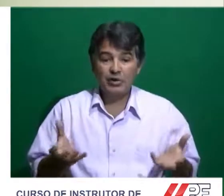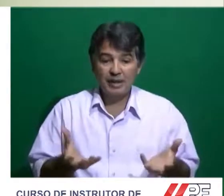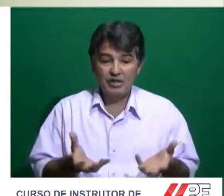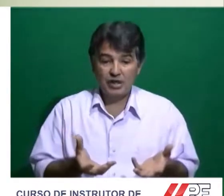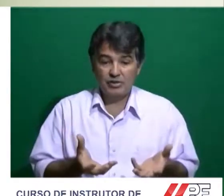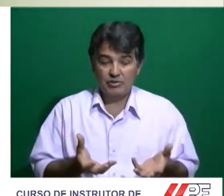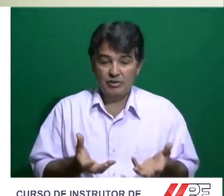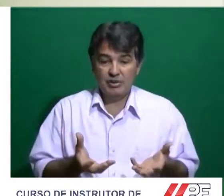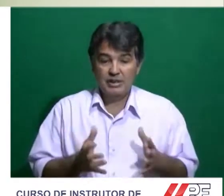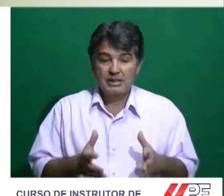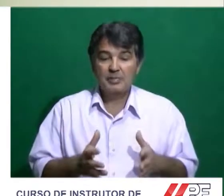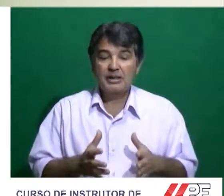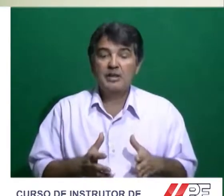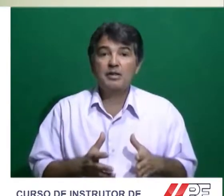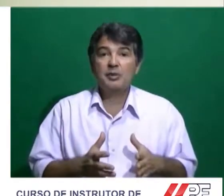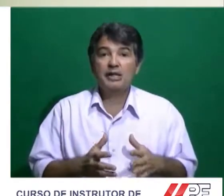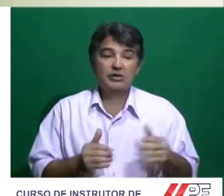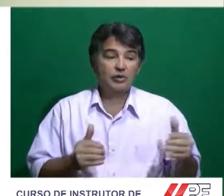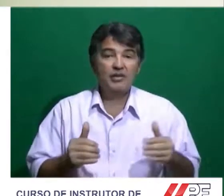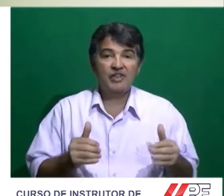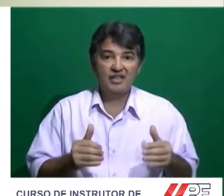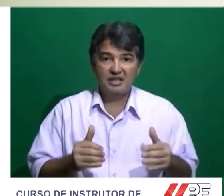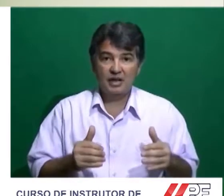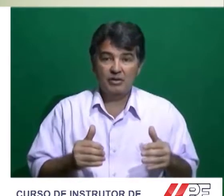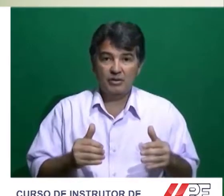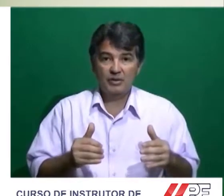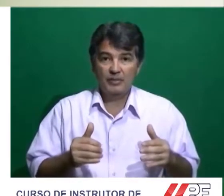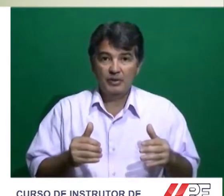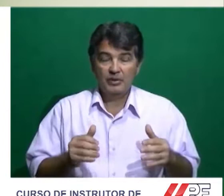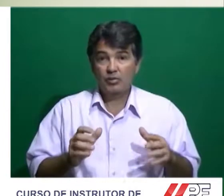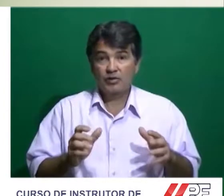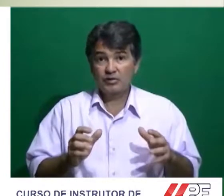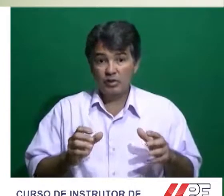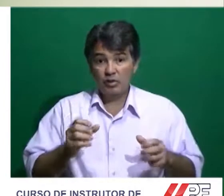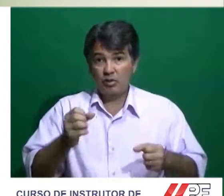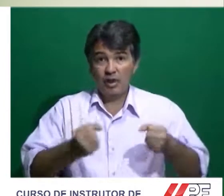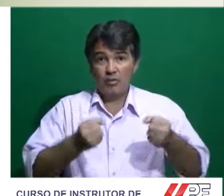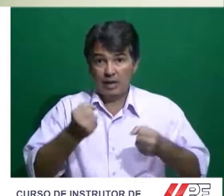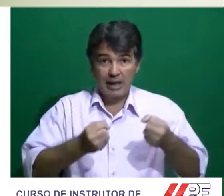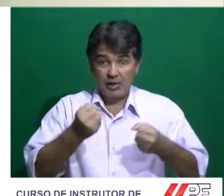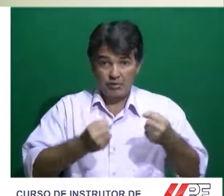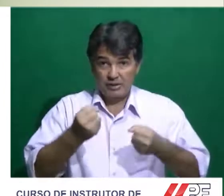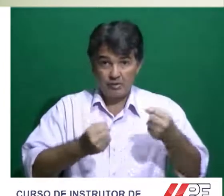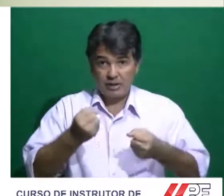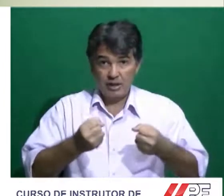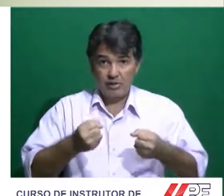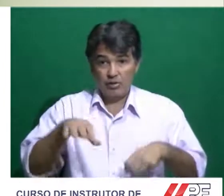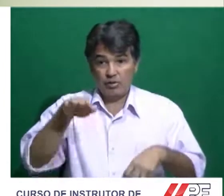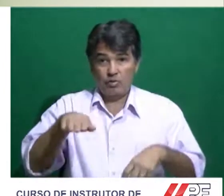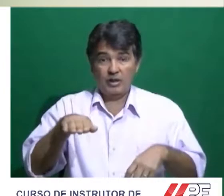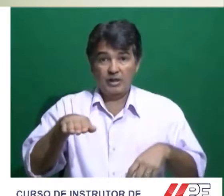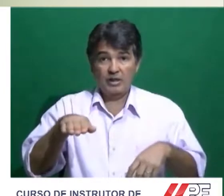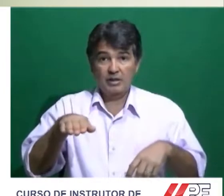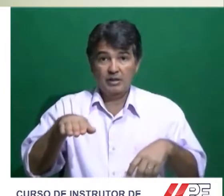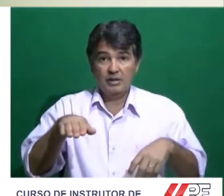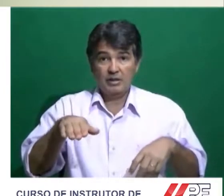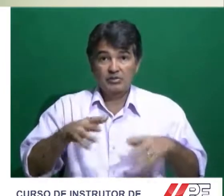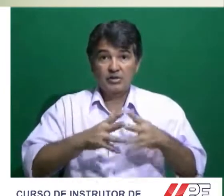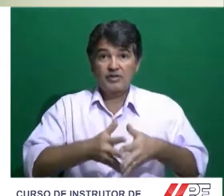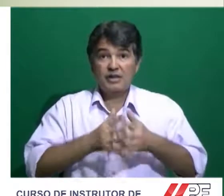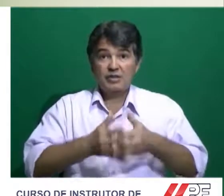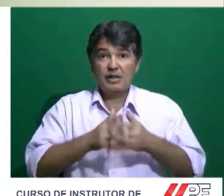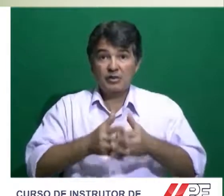cenário imagético. Sem perder a perspectiva do referencial. Então, quando você colocar um carro, sinal de carro, colocou aqui,